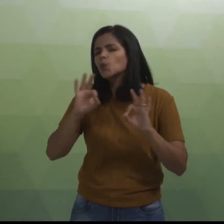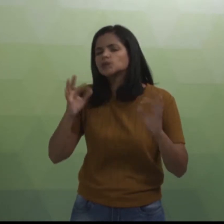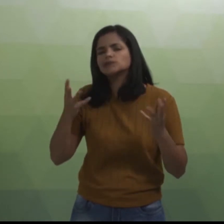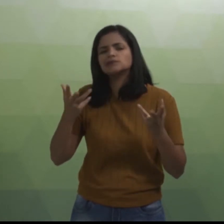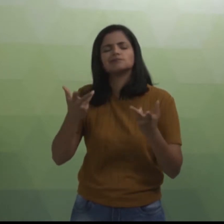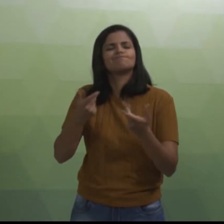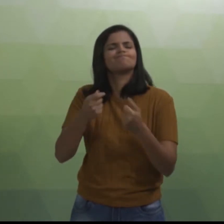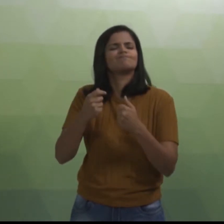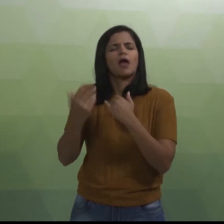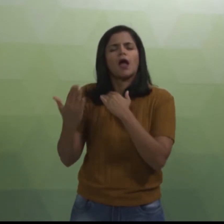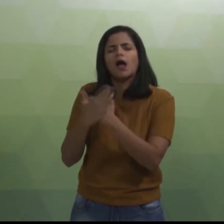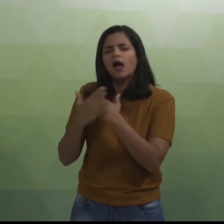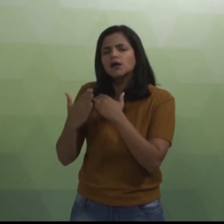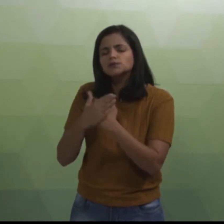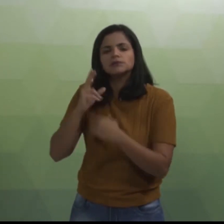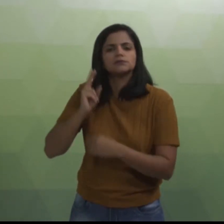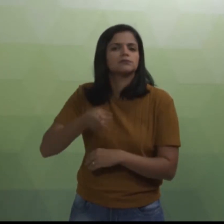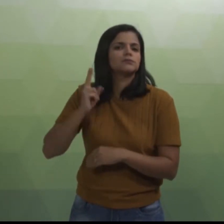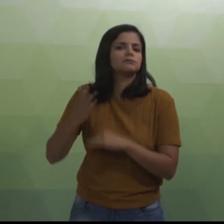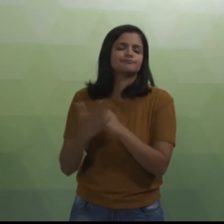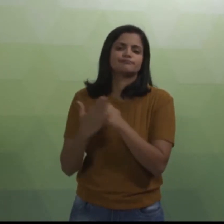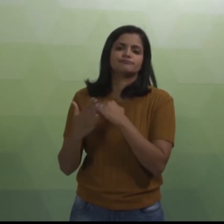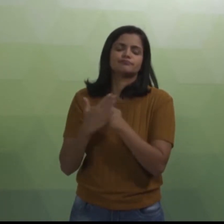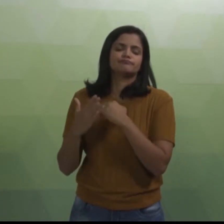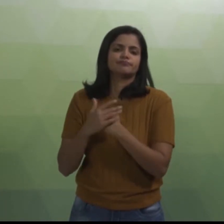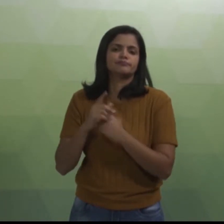Nossa, ele é ótimo, ele me ajuda sempre.